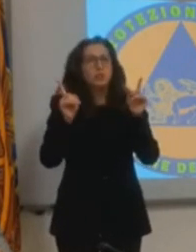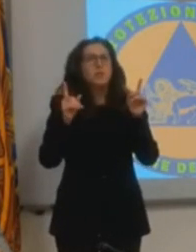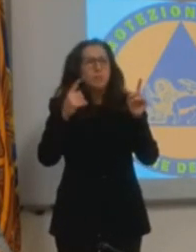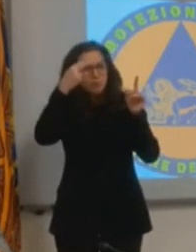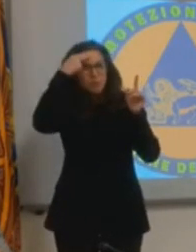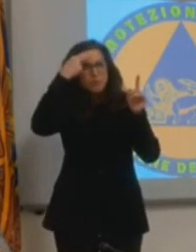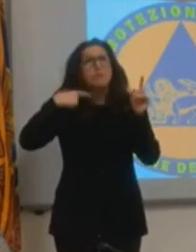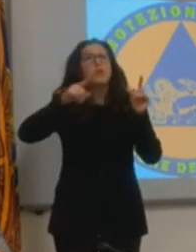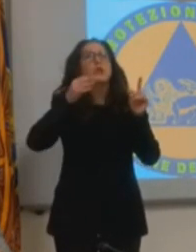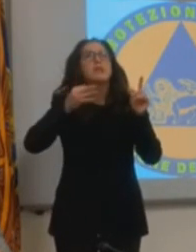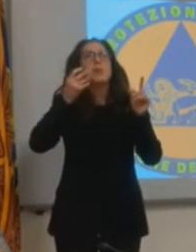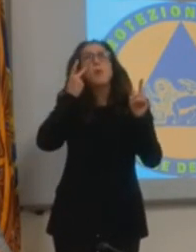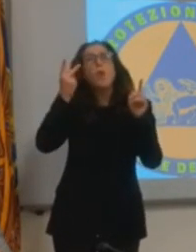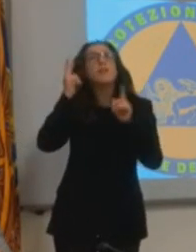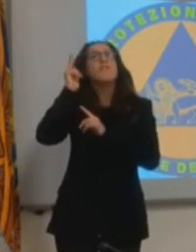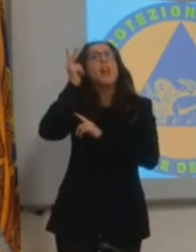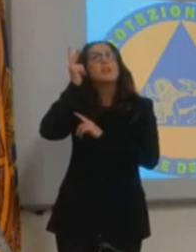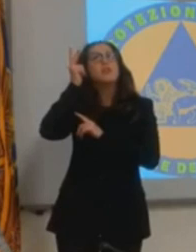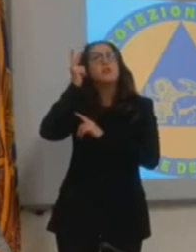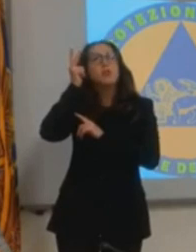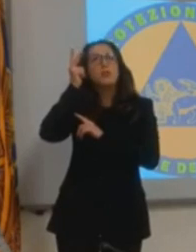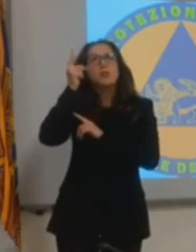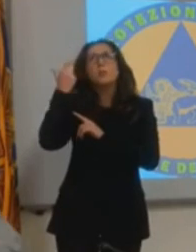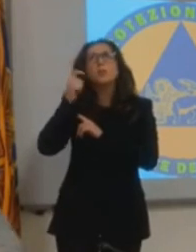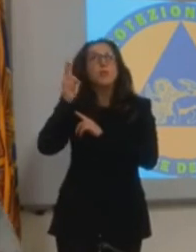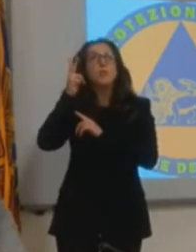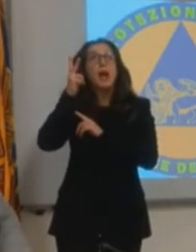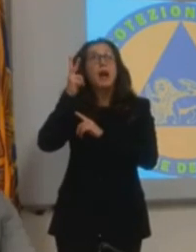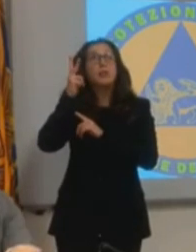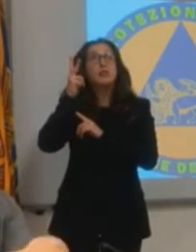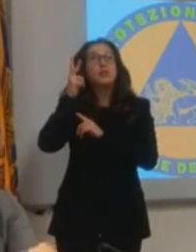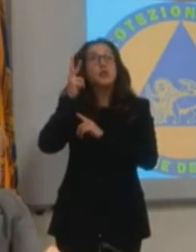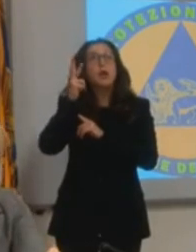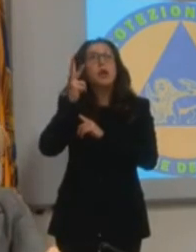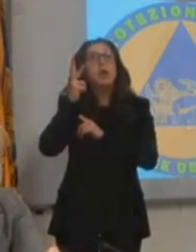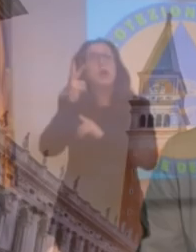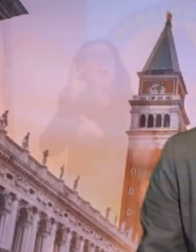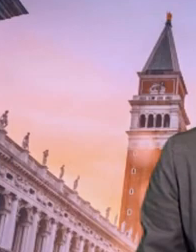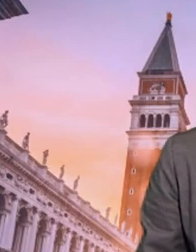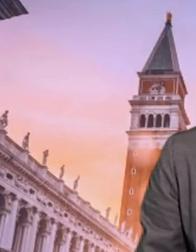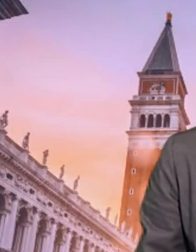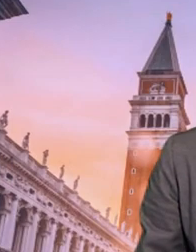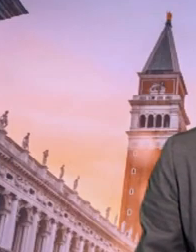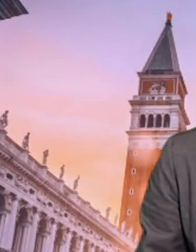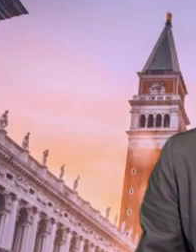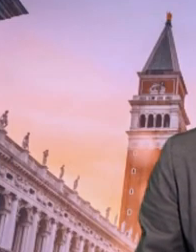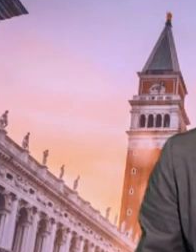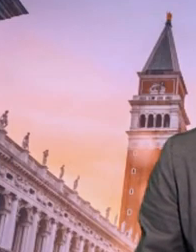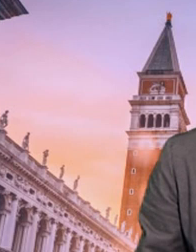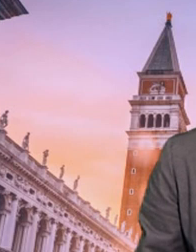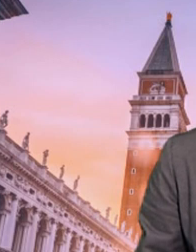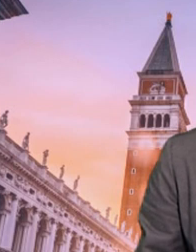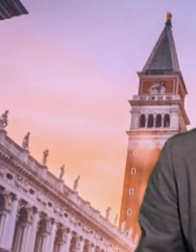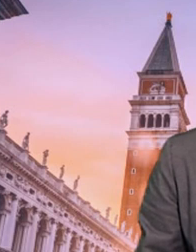di questa infezione perché la francia ha anticipato di un paio di settimane l'italia oggi è tornato a parlare